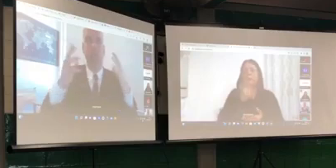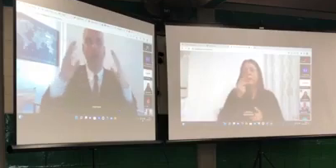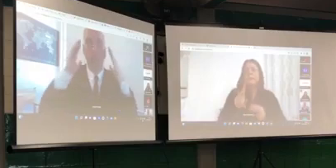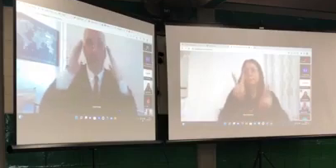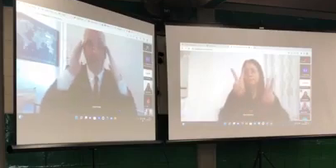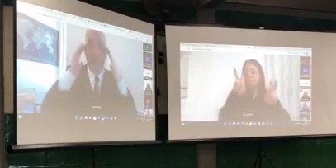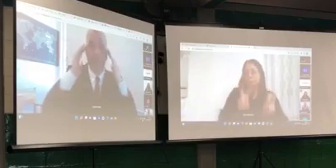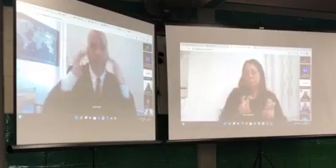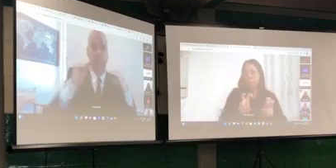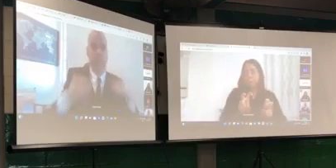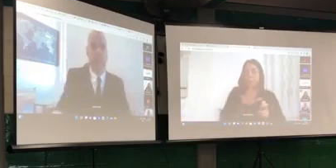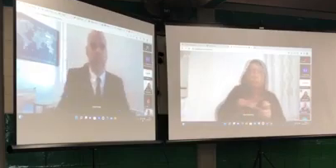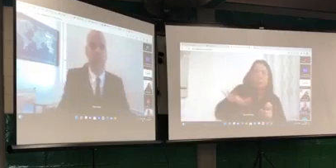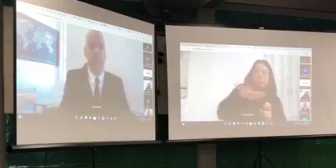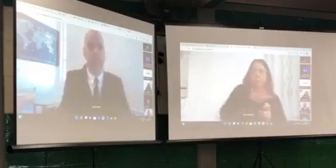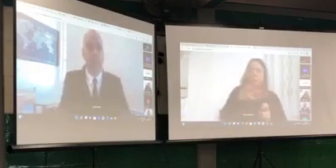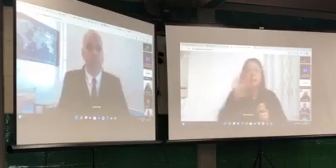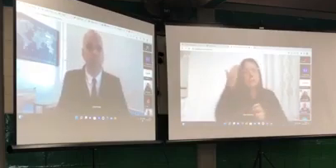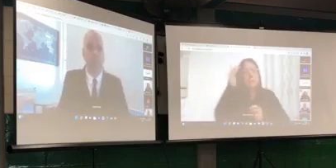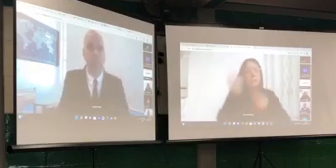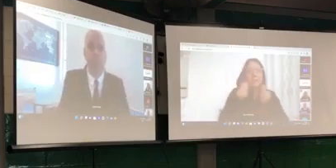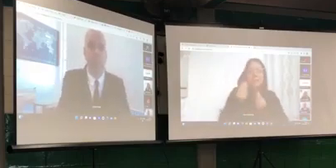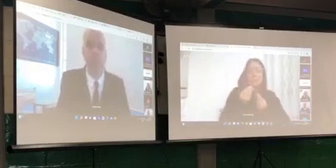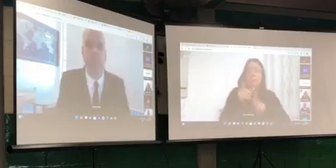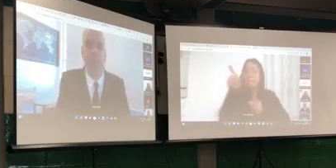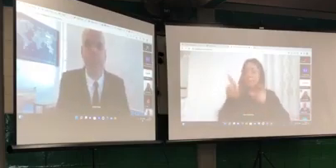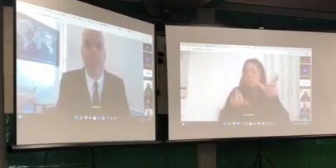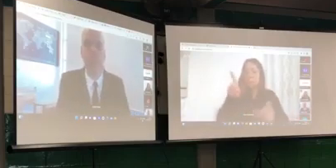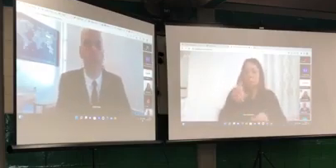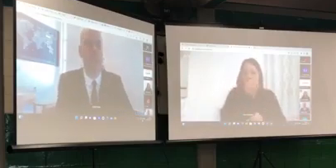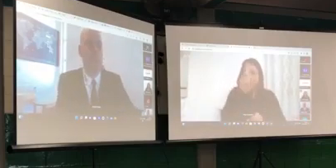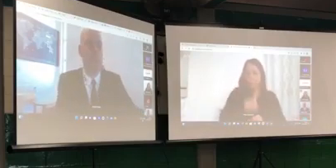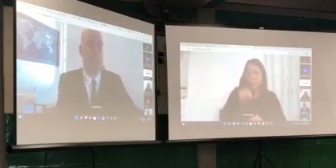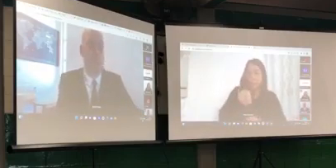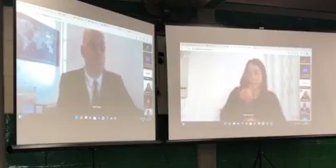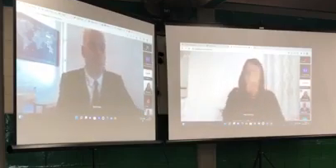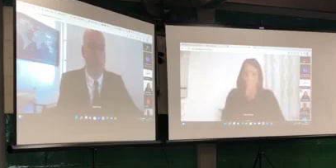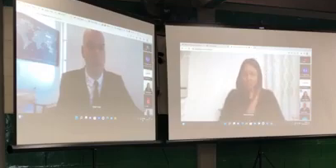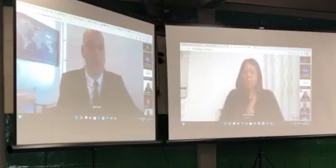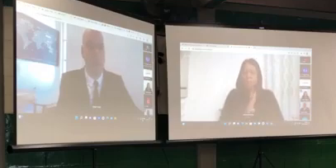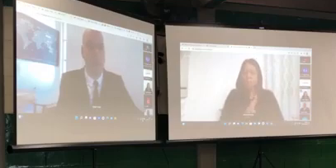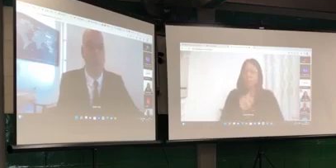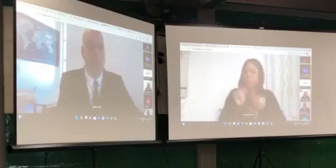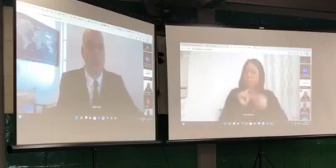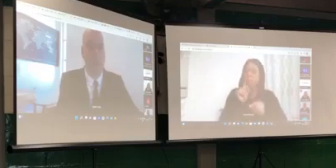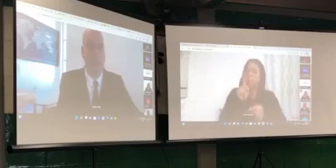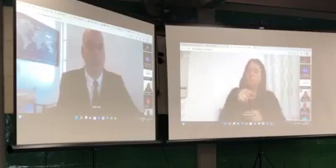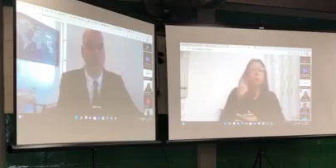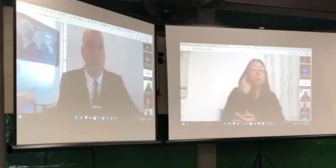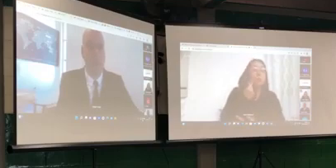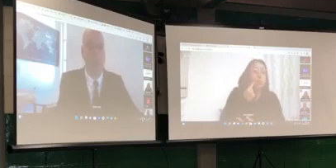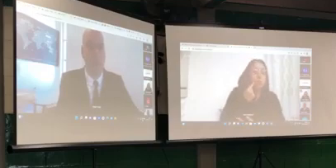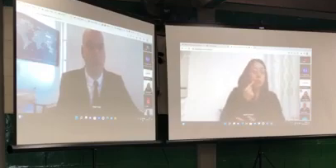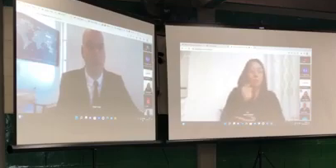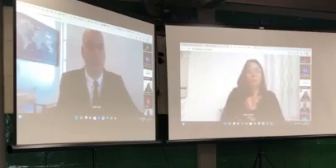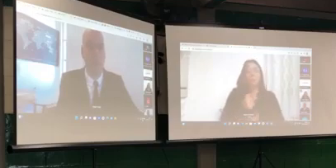situar vocês, né, sobre as pessoas com deficiência no Brasil, sobre os surdos, e para isso eu trouxe assim,